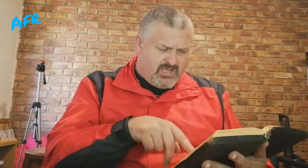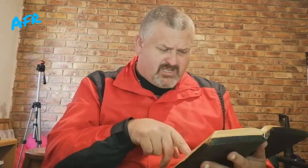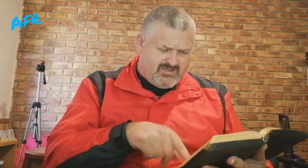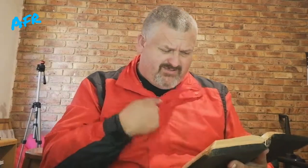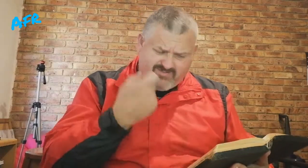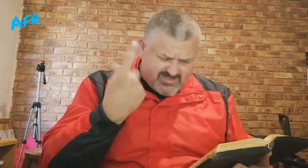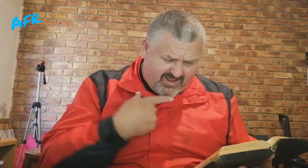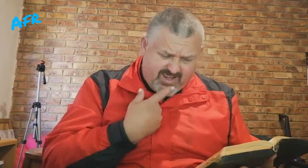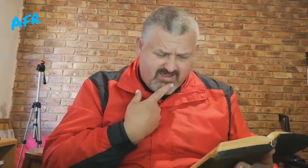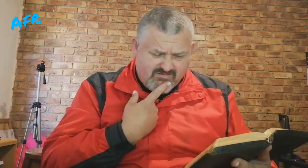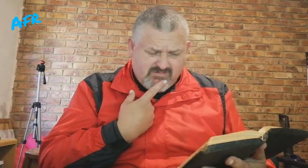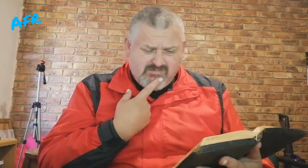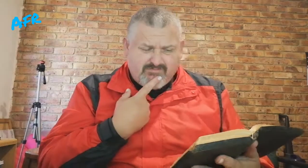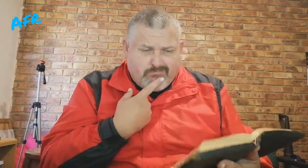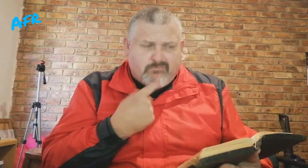lees, verstaan nie,